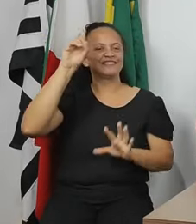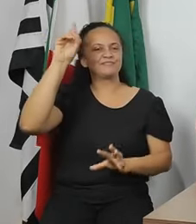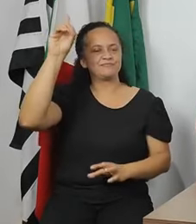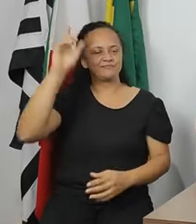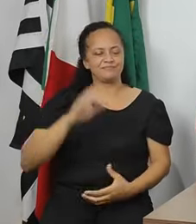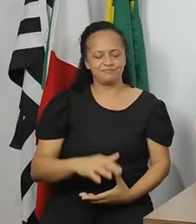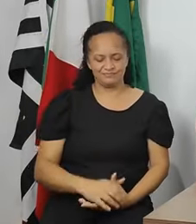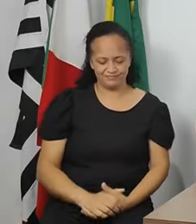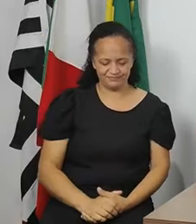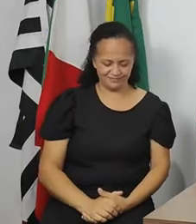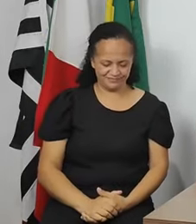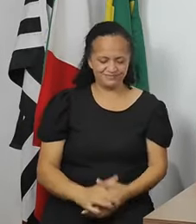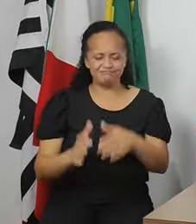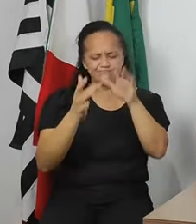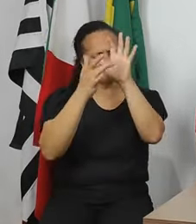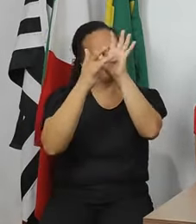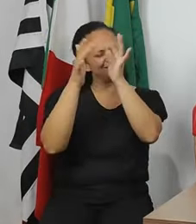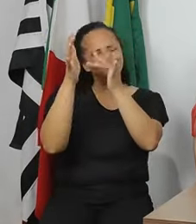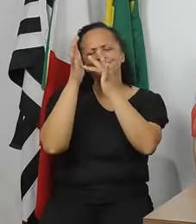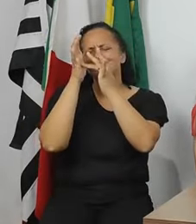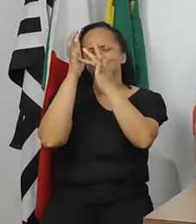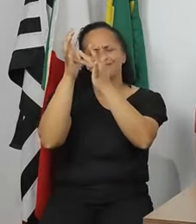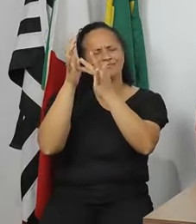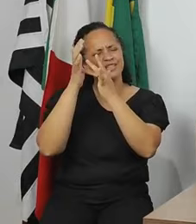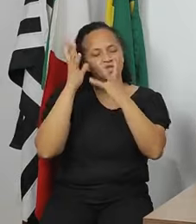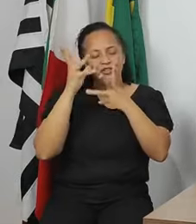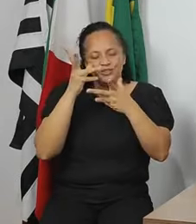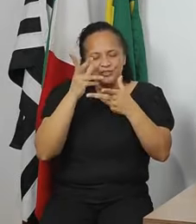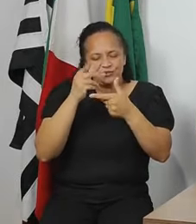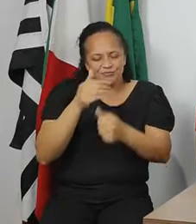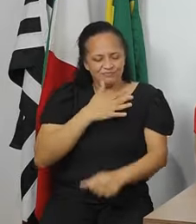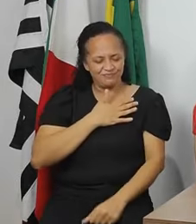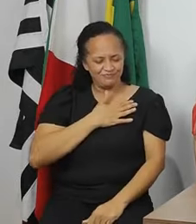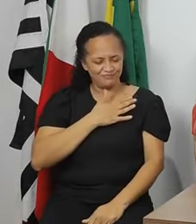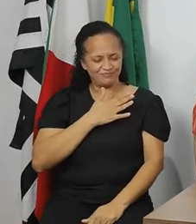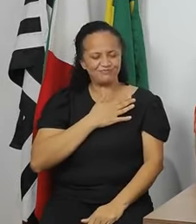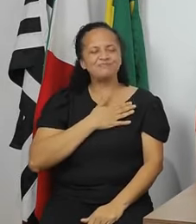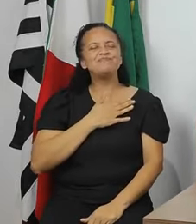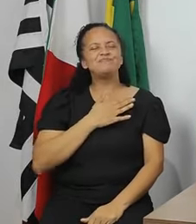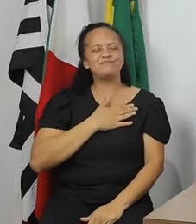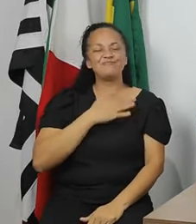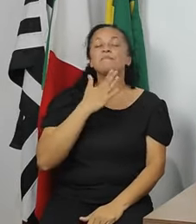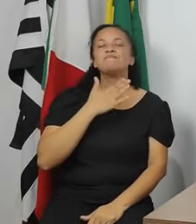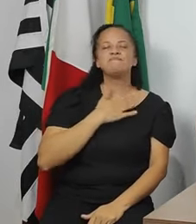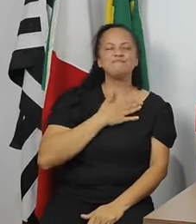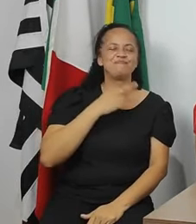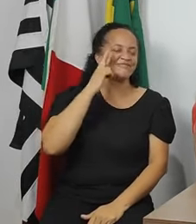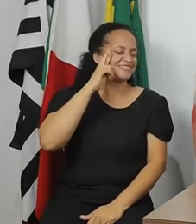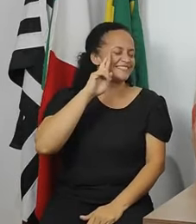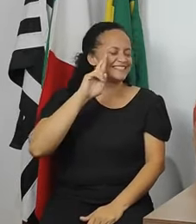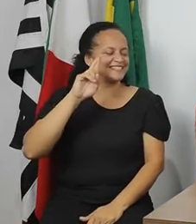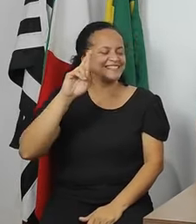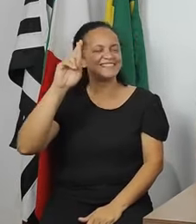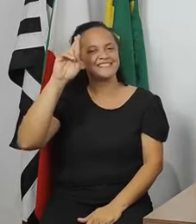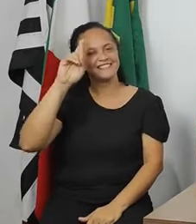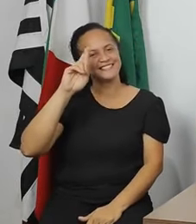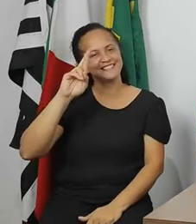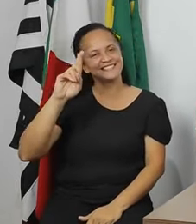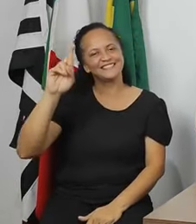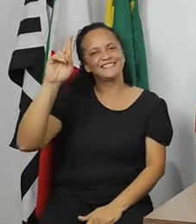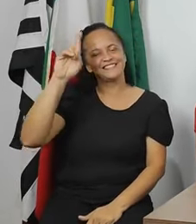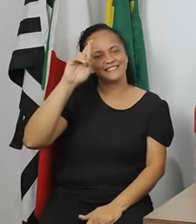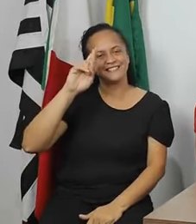És meu tudo, és meu Senhor,